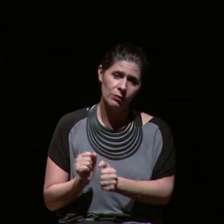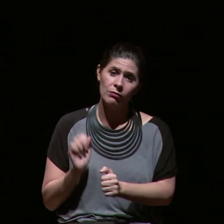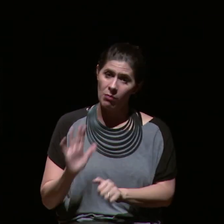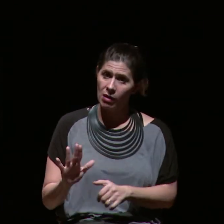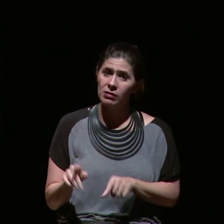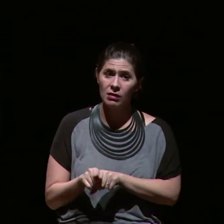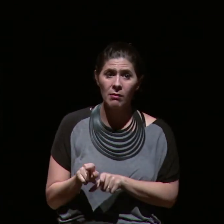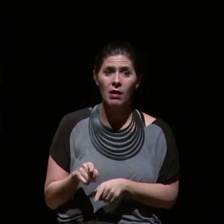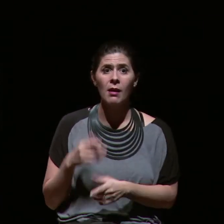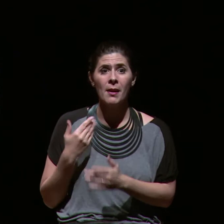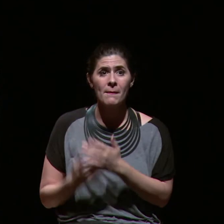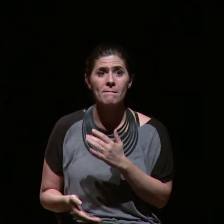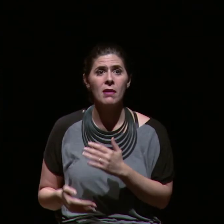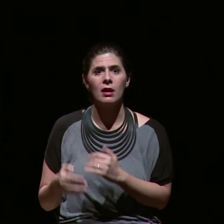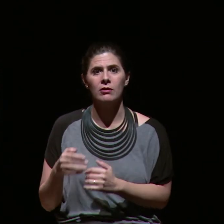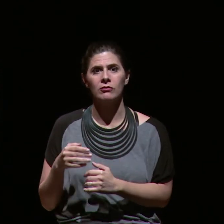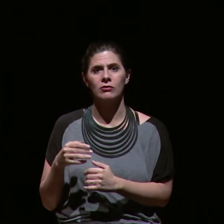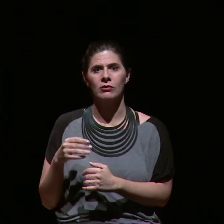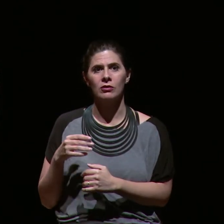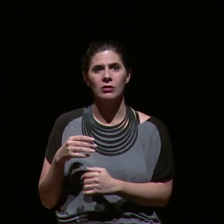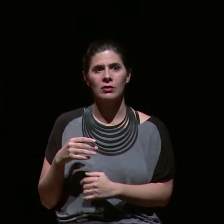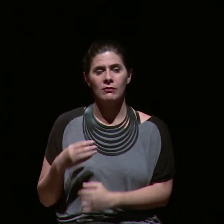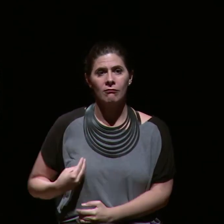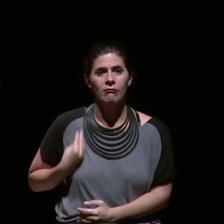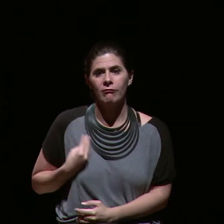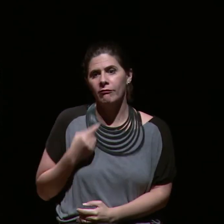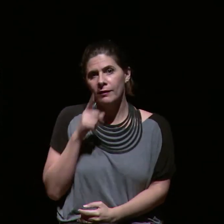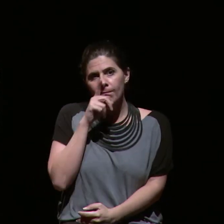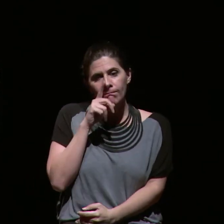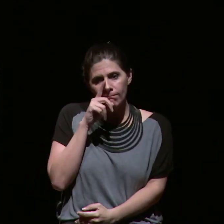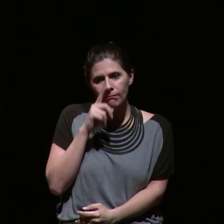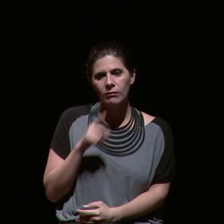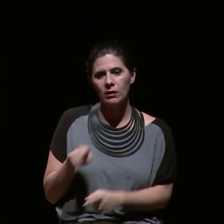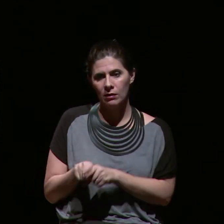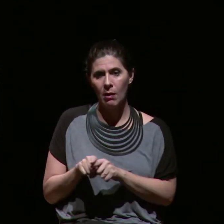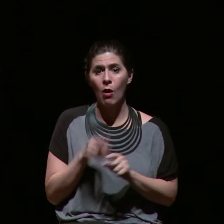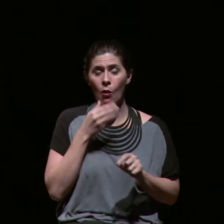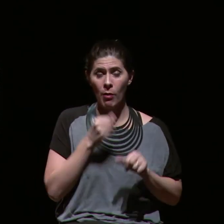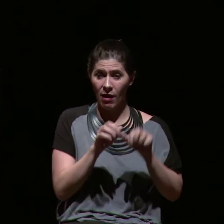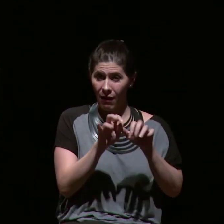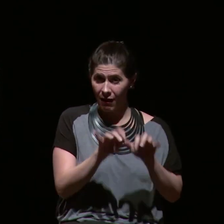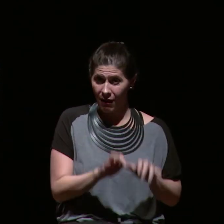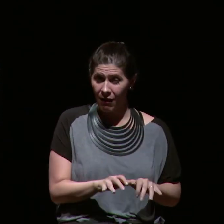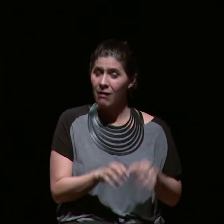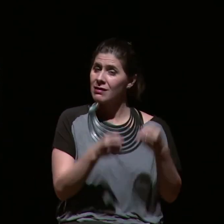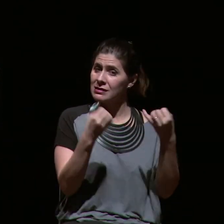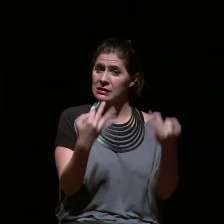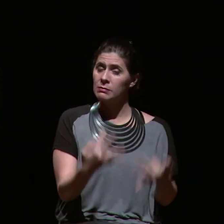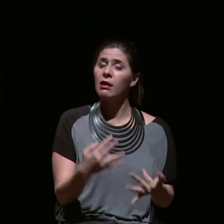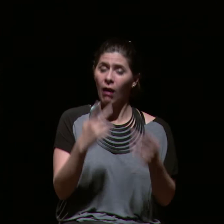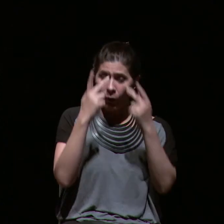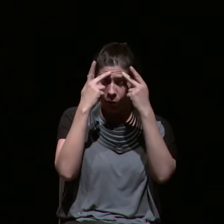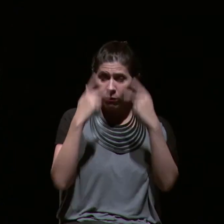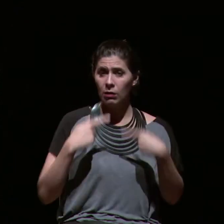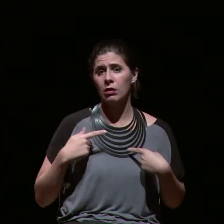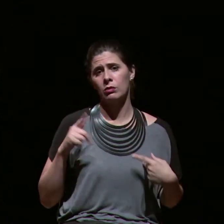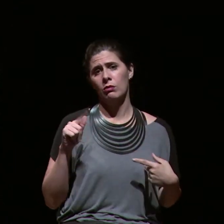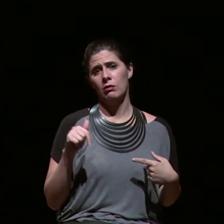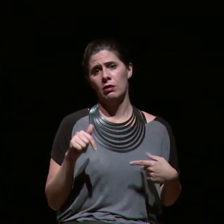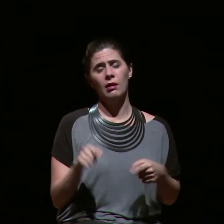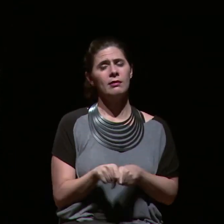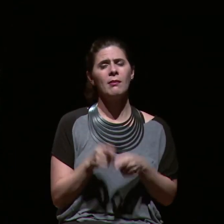desafio de aprender a desenhar, ler e escrever sozinho, ao redigir esse texto, Manzano afirma sua humanidade e nos presenteia com